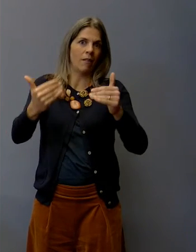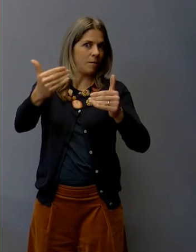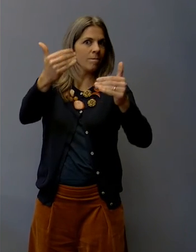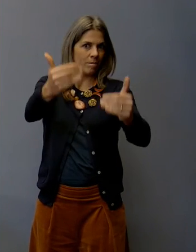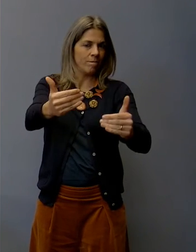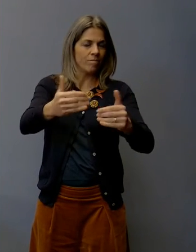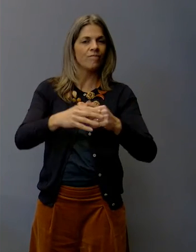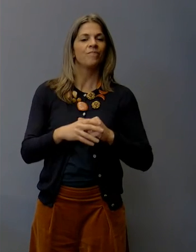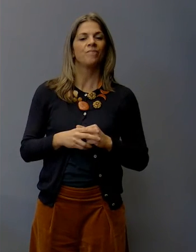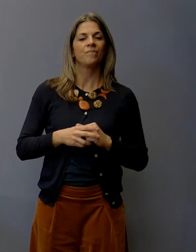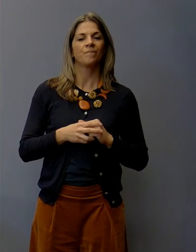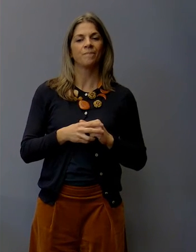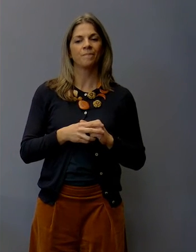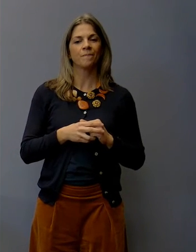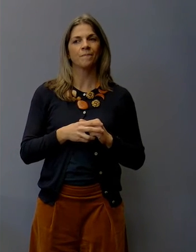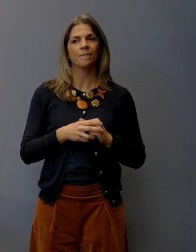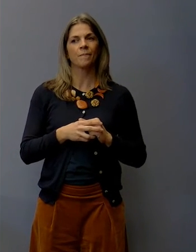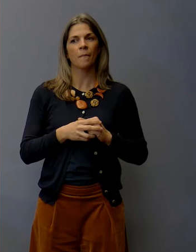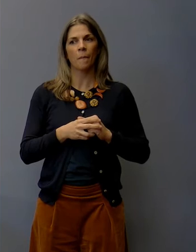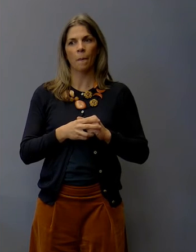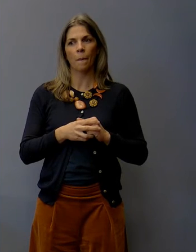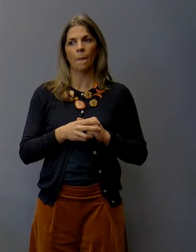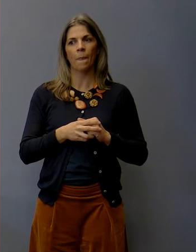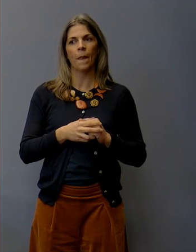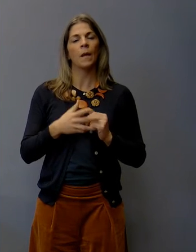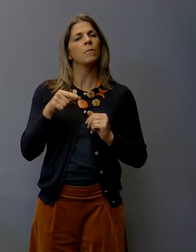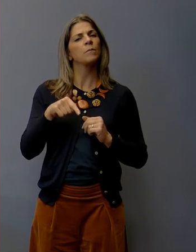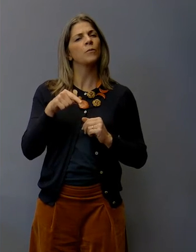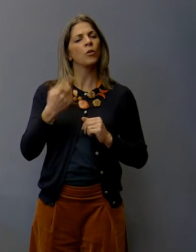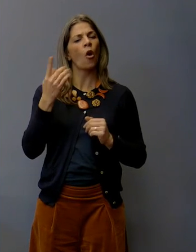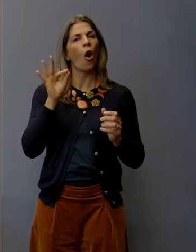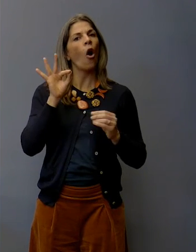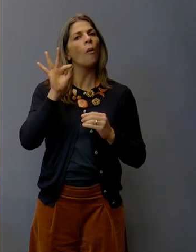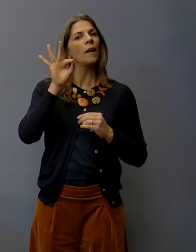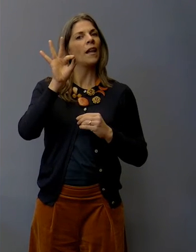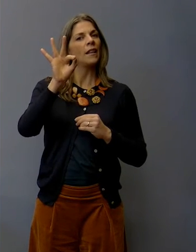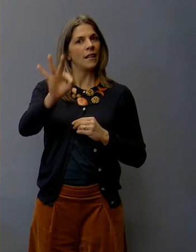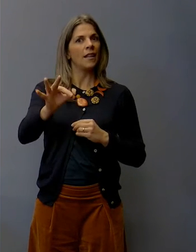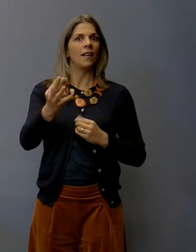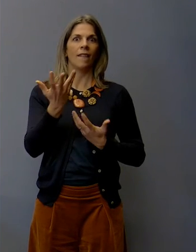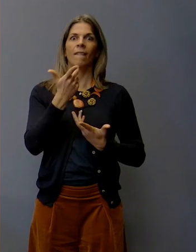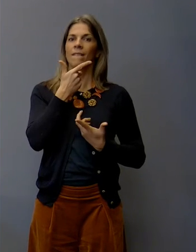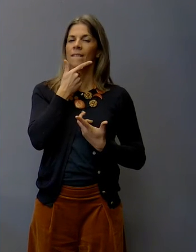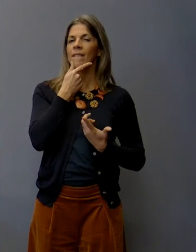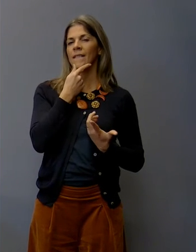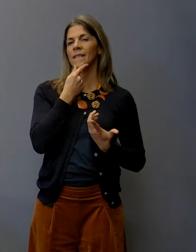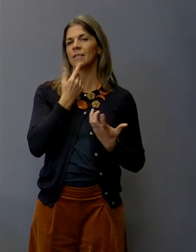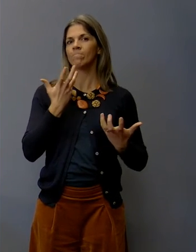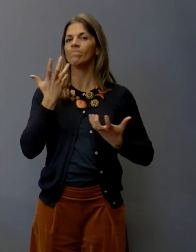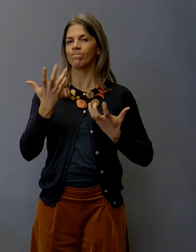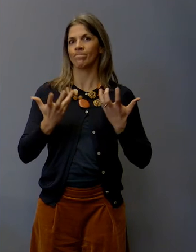però come dire quelli sono obiettivi ambiziosi ambiziosi per che